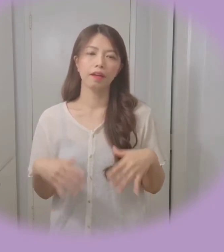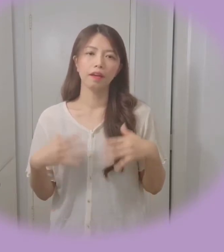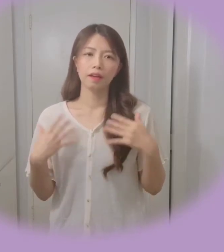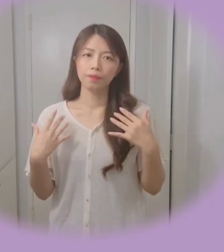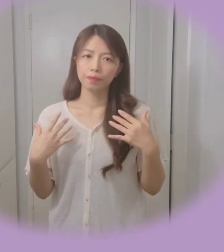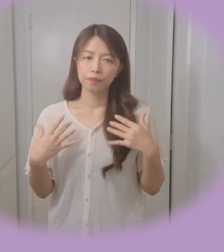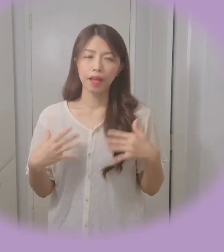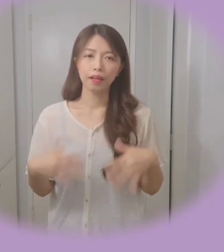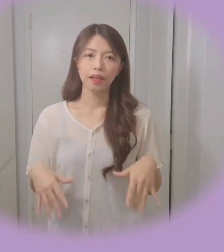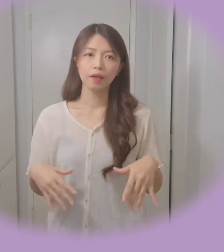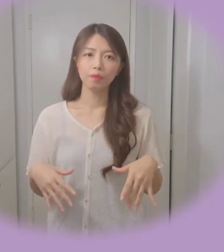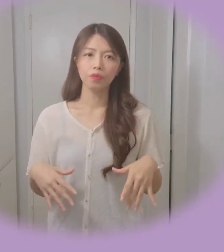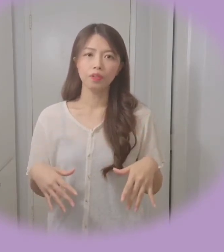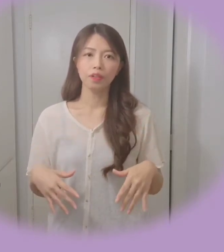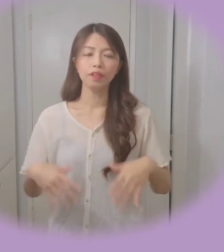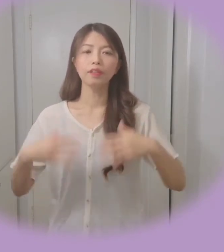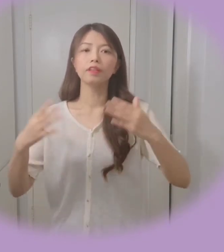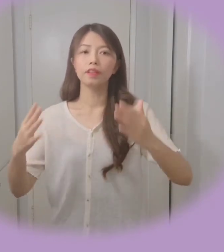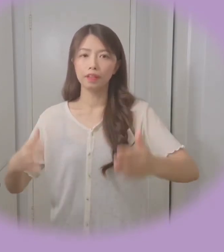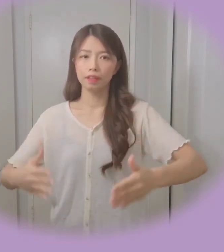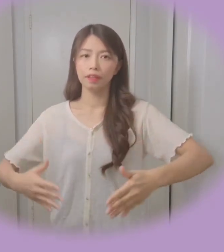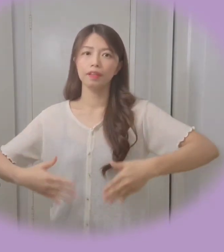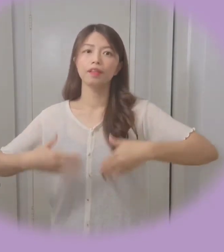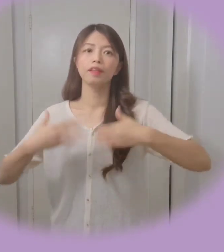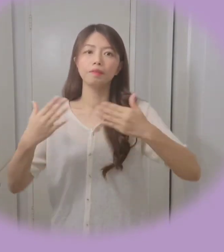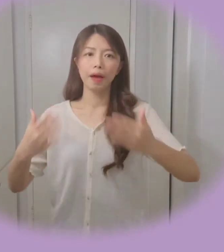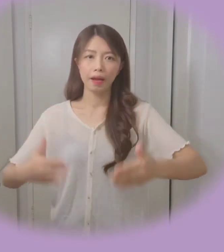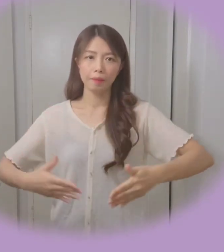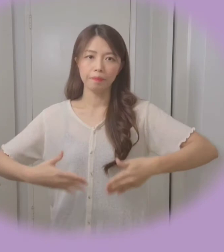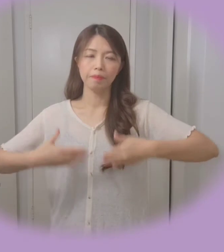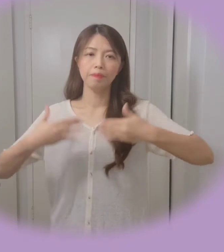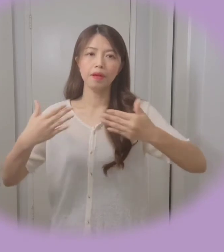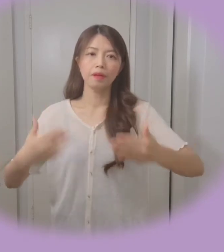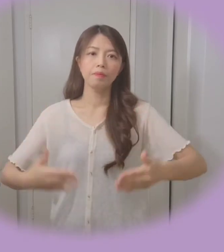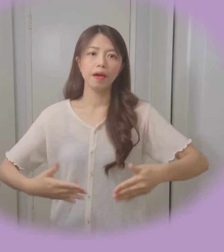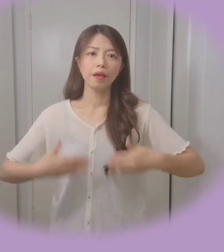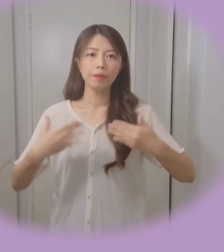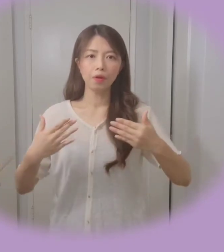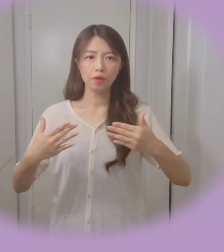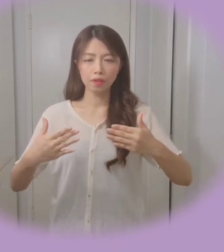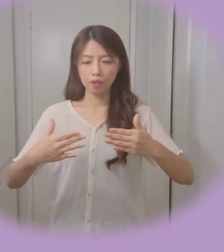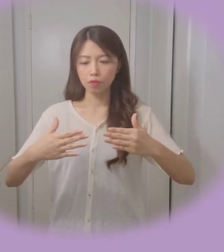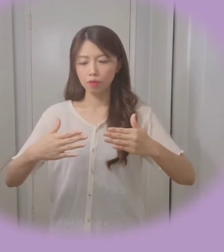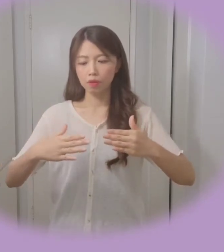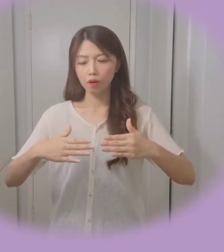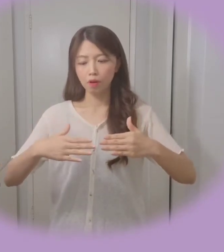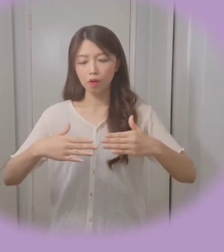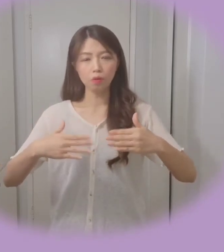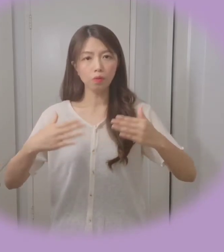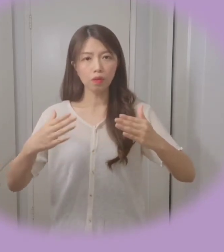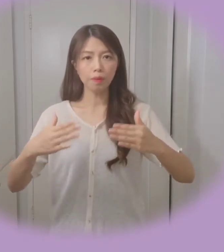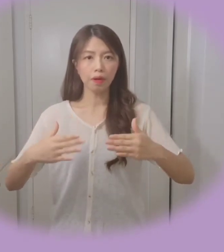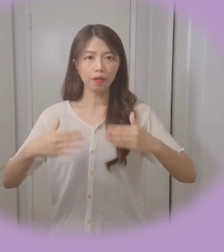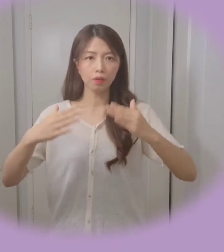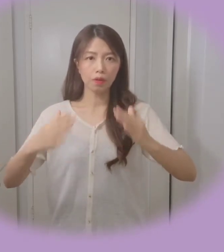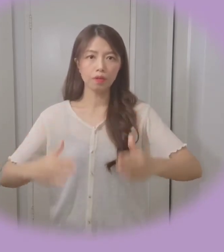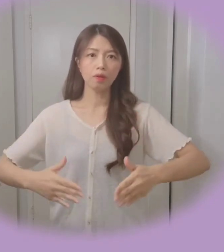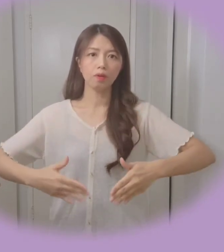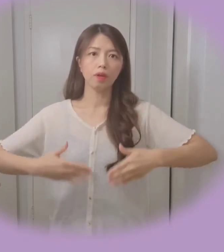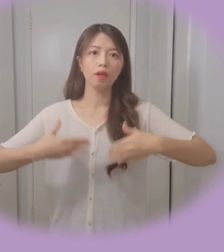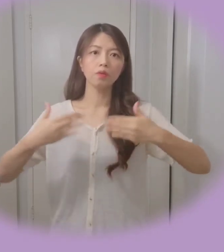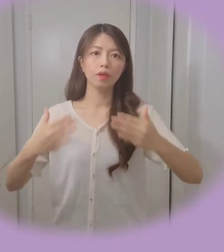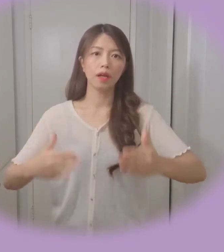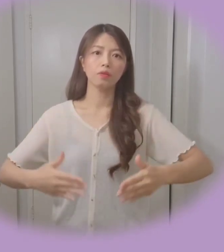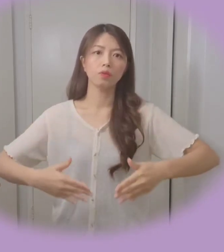뜻입니다. 낮게 부는 바람. 바람이라고 하는 뜻의 소원은요. 손등이 바깥으로